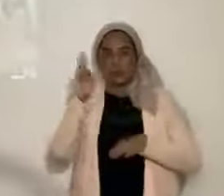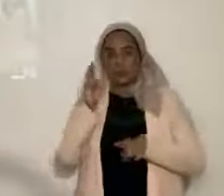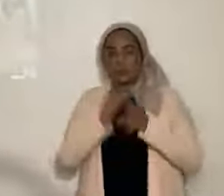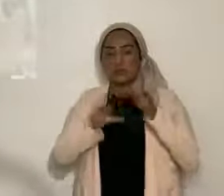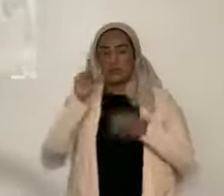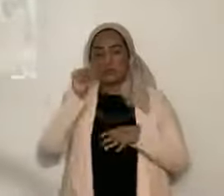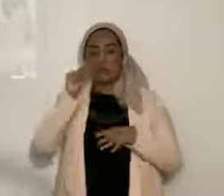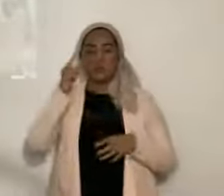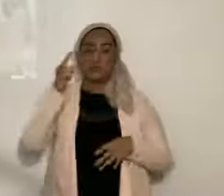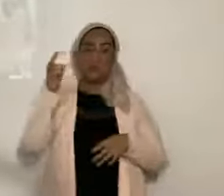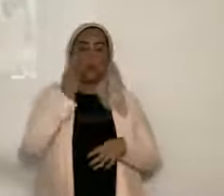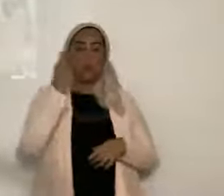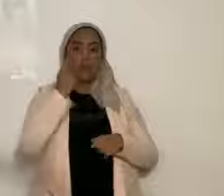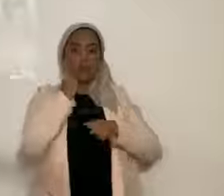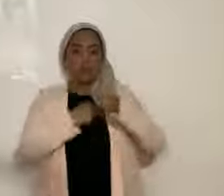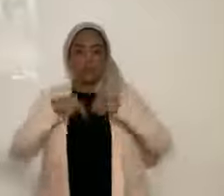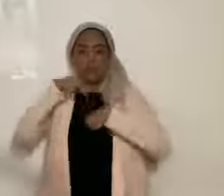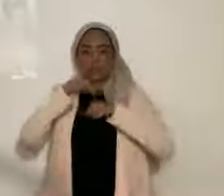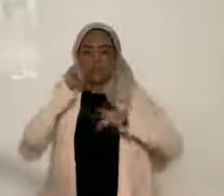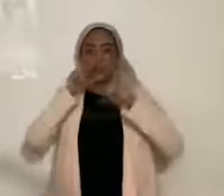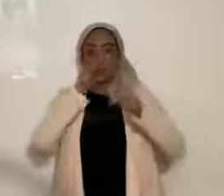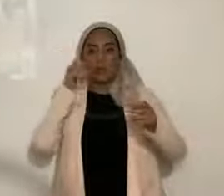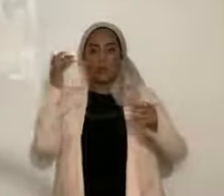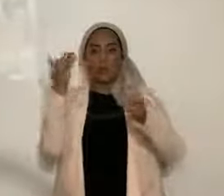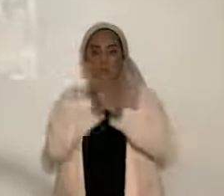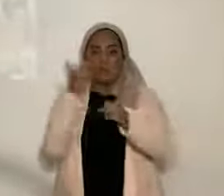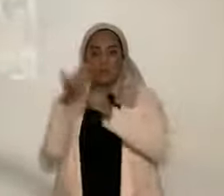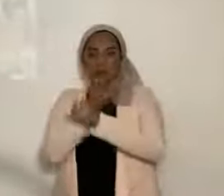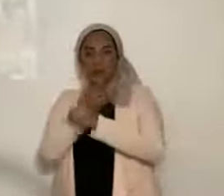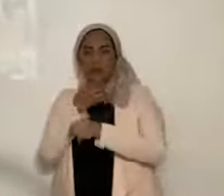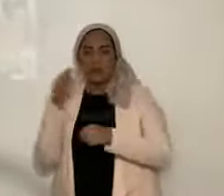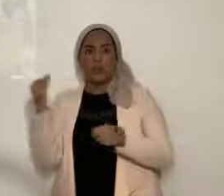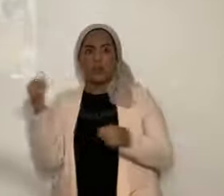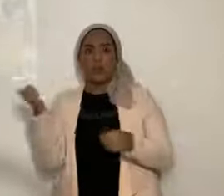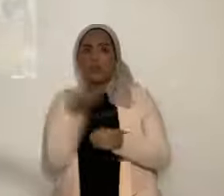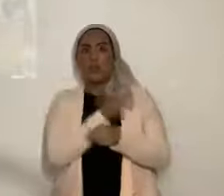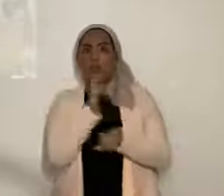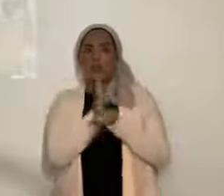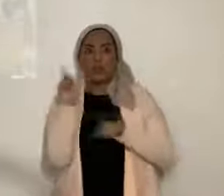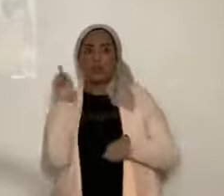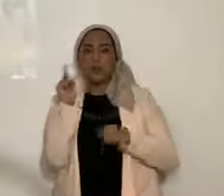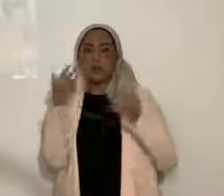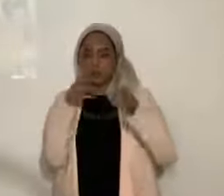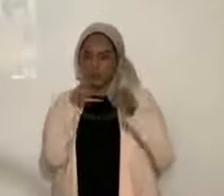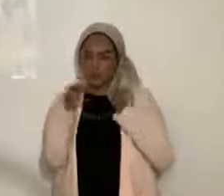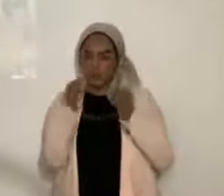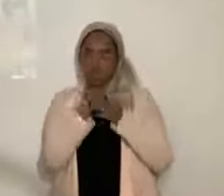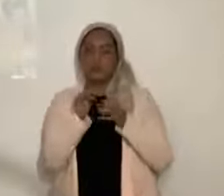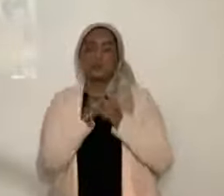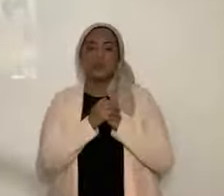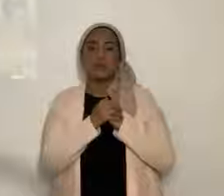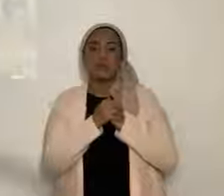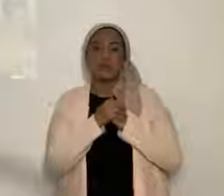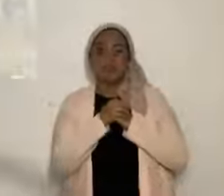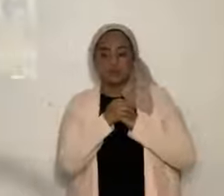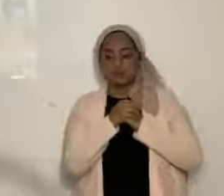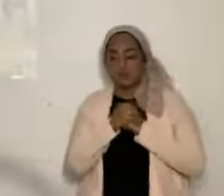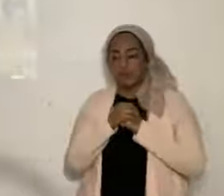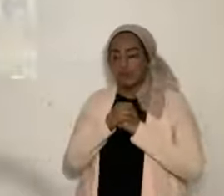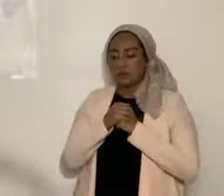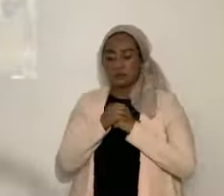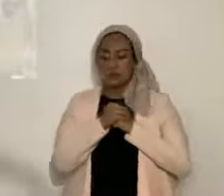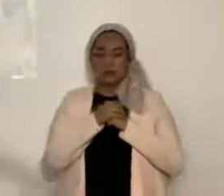20, solo resucitan decapitados, y la Keilah como un todo, ya lo ministré eso. Entonces,